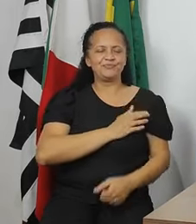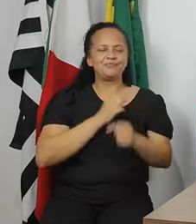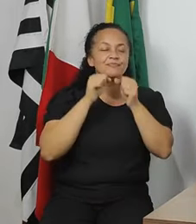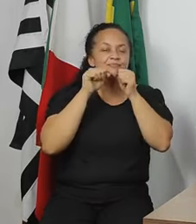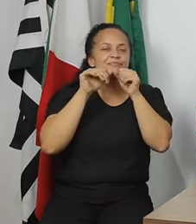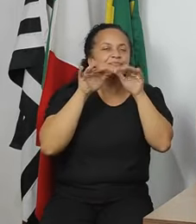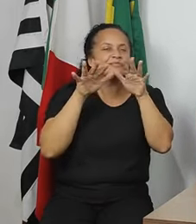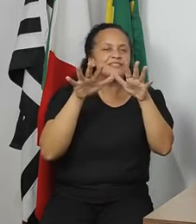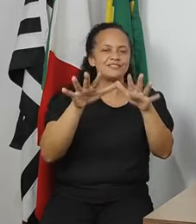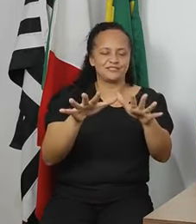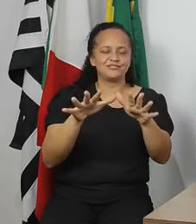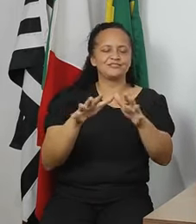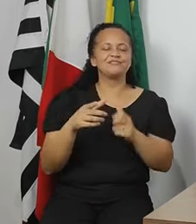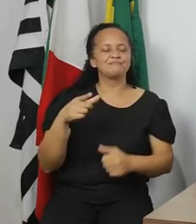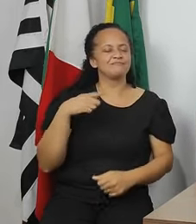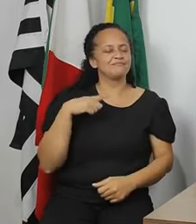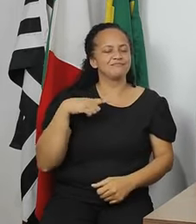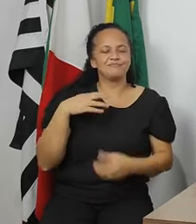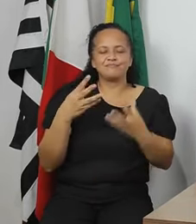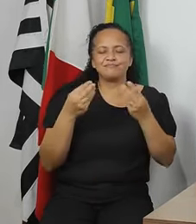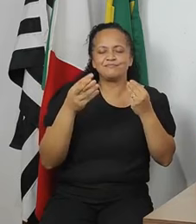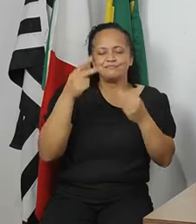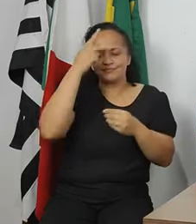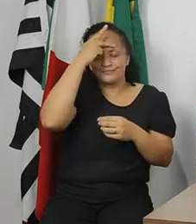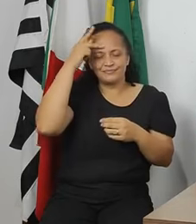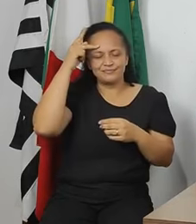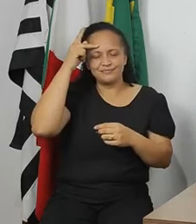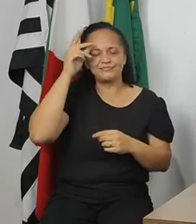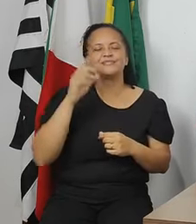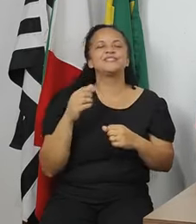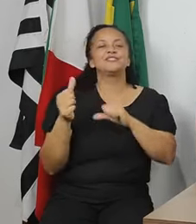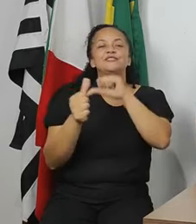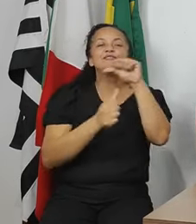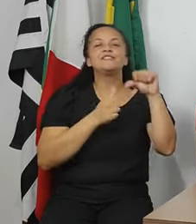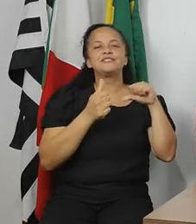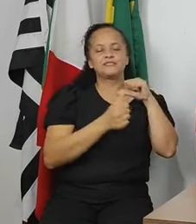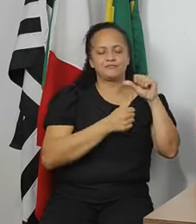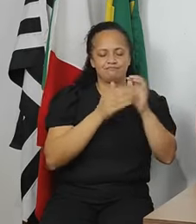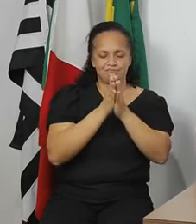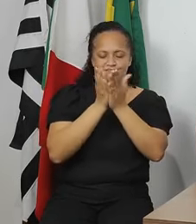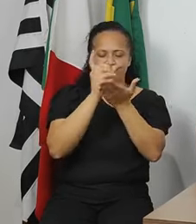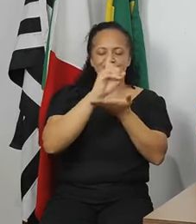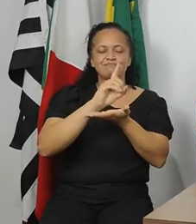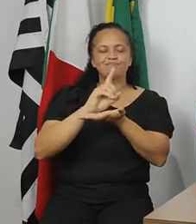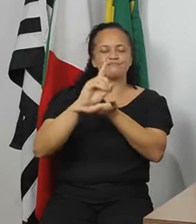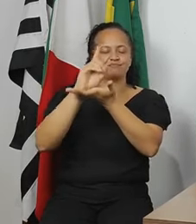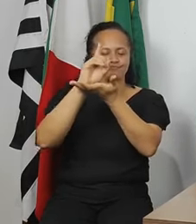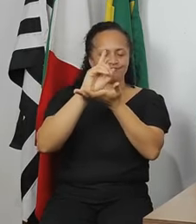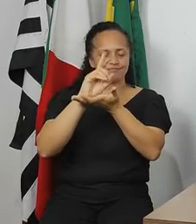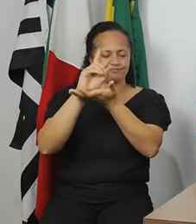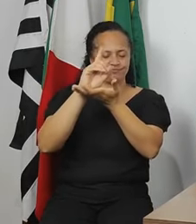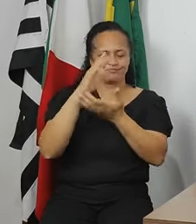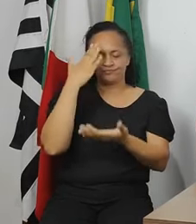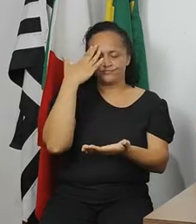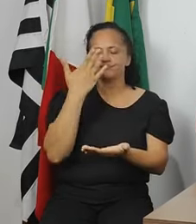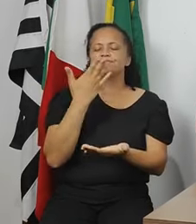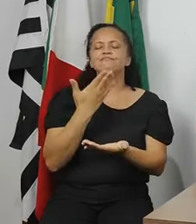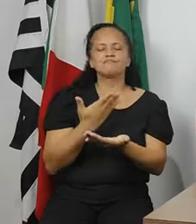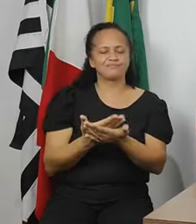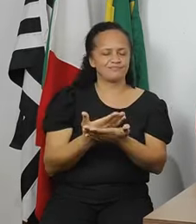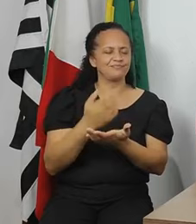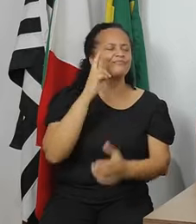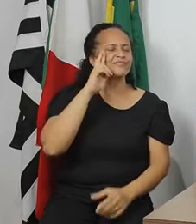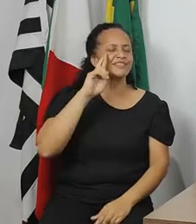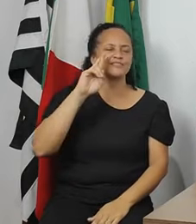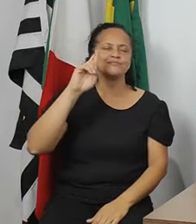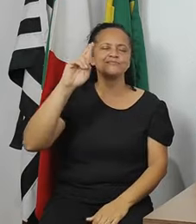terra, que ela venha dar frutos, Senhor. Que em nome de Jesus a gente possa ser transformado através da Tua palavra, Pai. Eu acredito que é o Senhor que